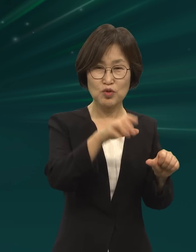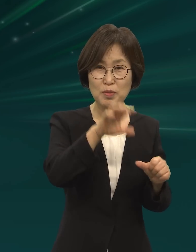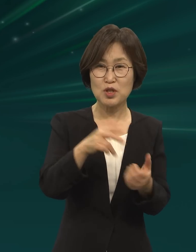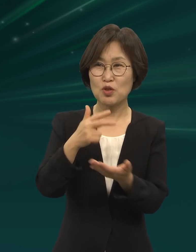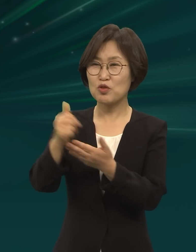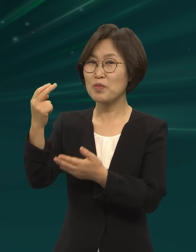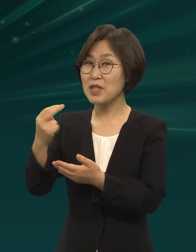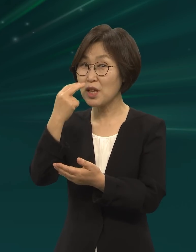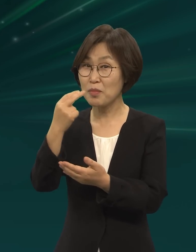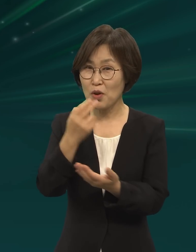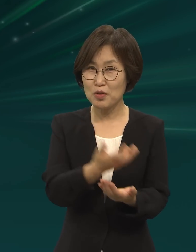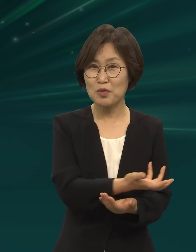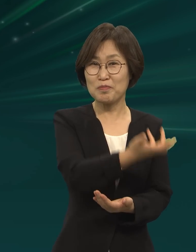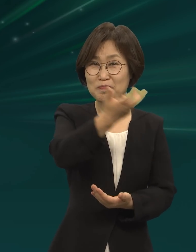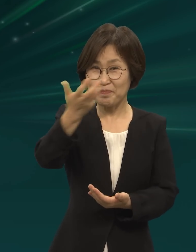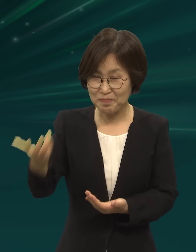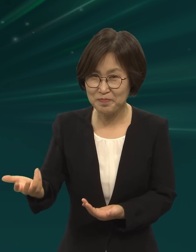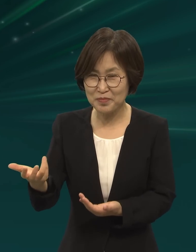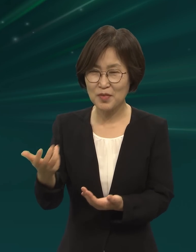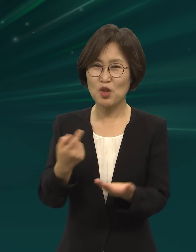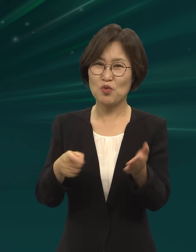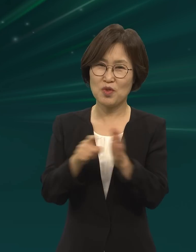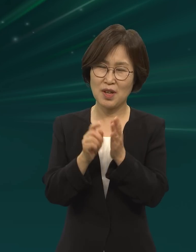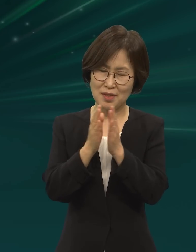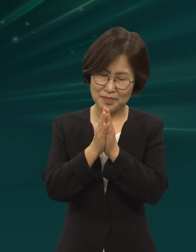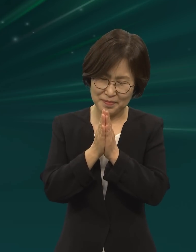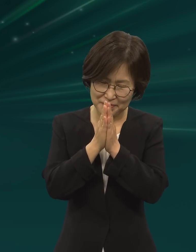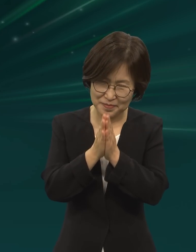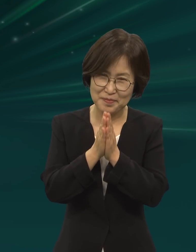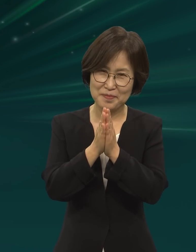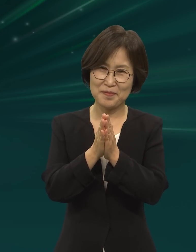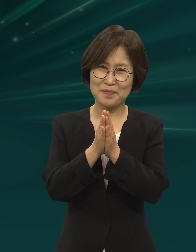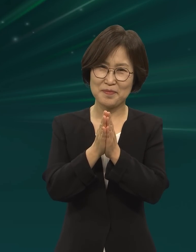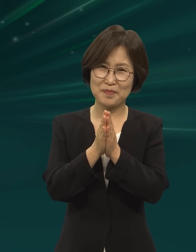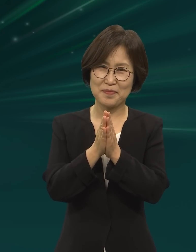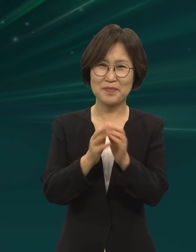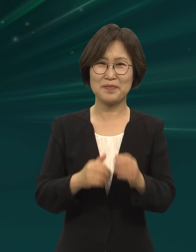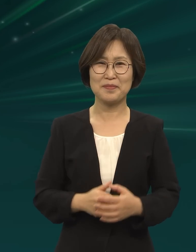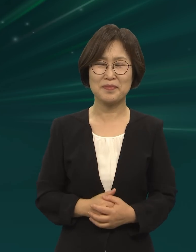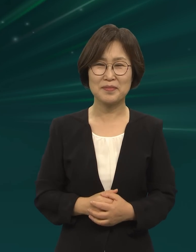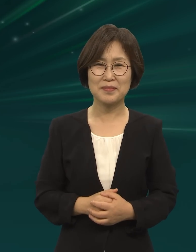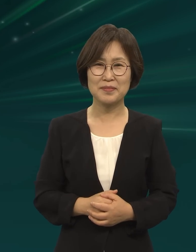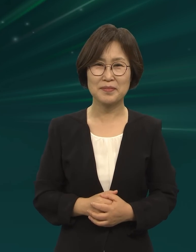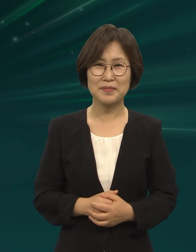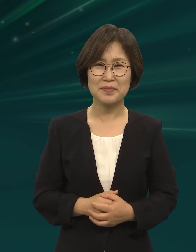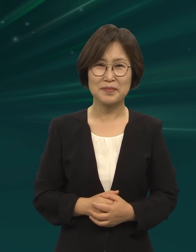저는 기도와 노력하고 있습니다. 정말 이게 너무 중요한 것입니다.